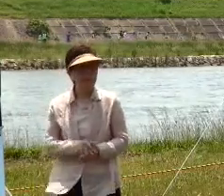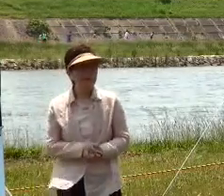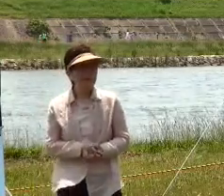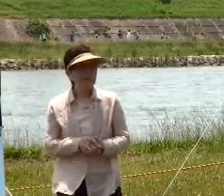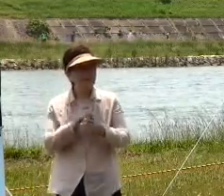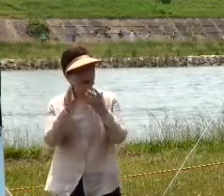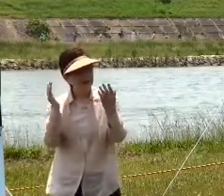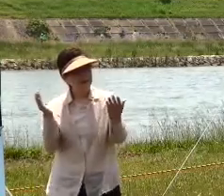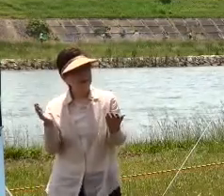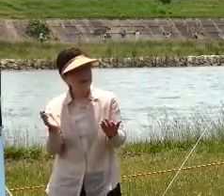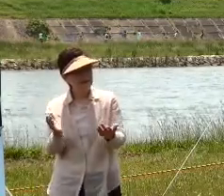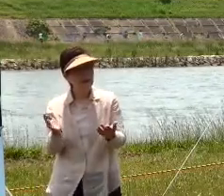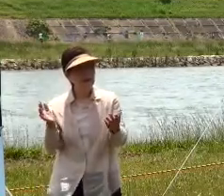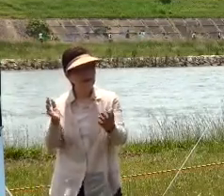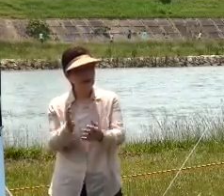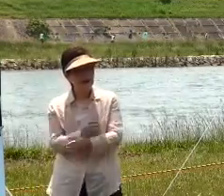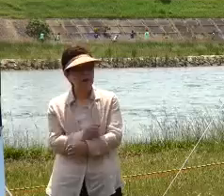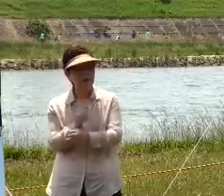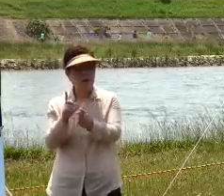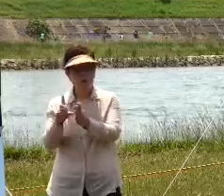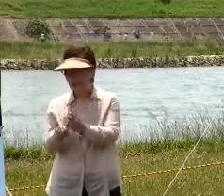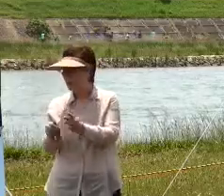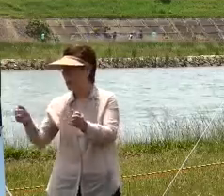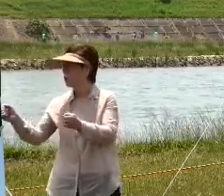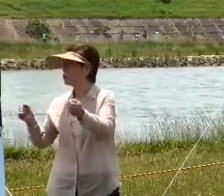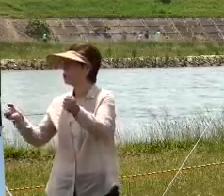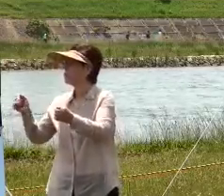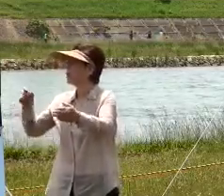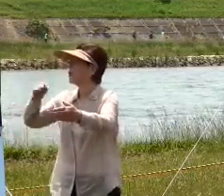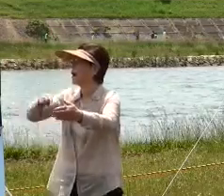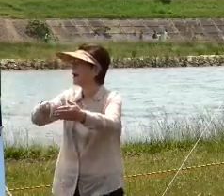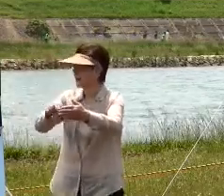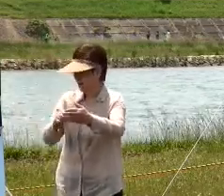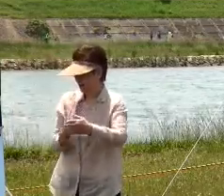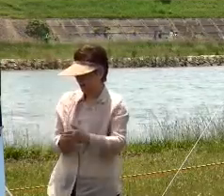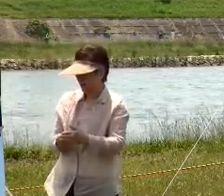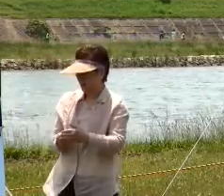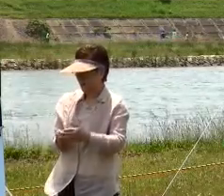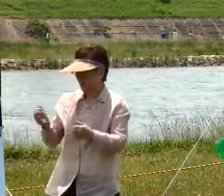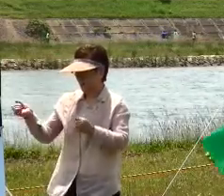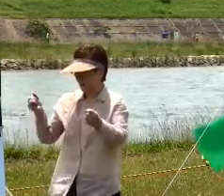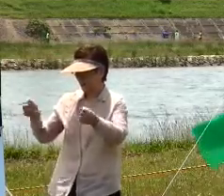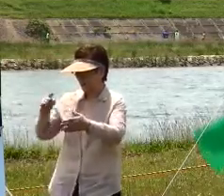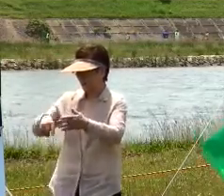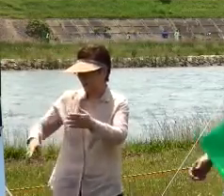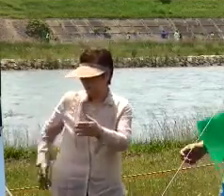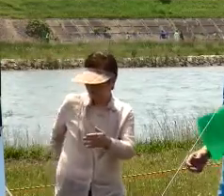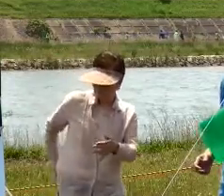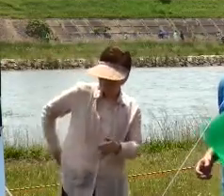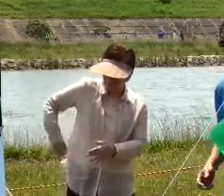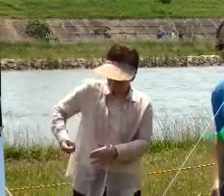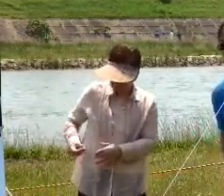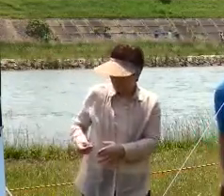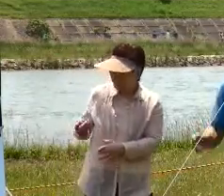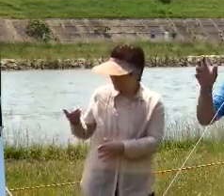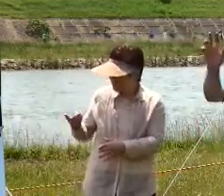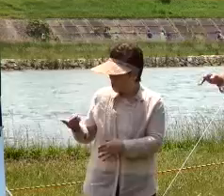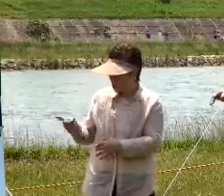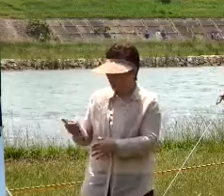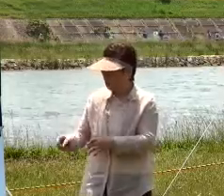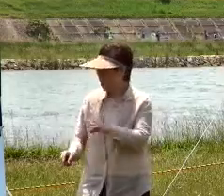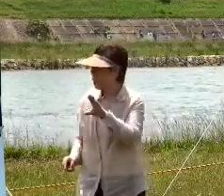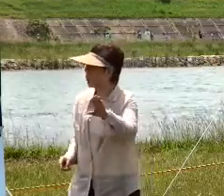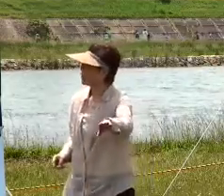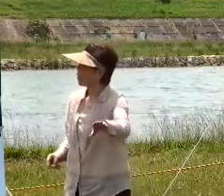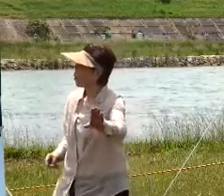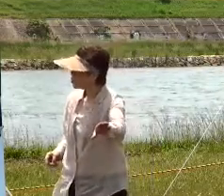でも大体 なくしてるのは車の中です。車に乗るときポケットから出してどっか置くん